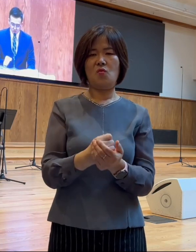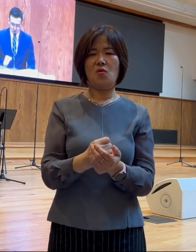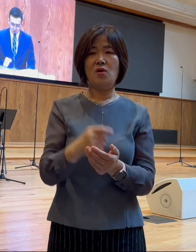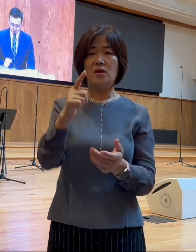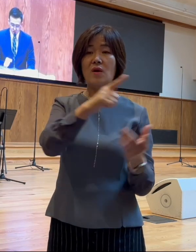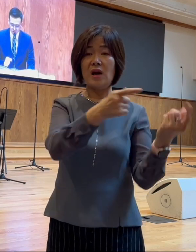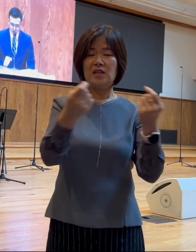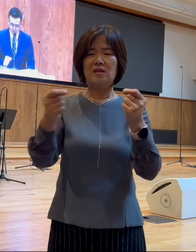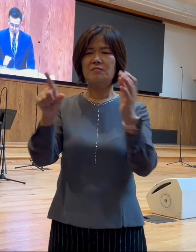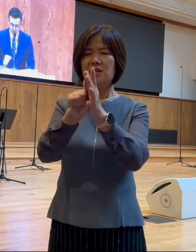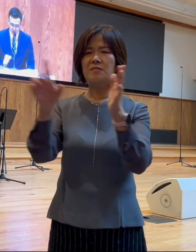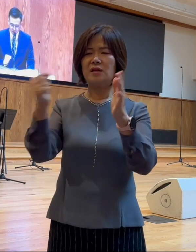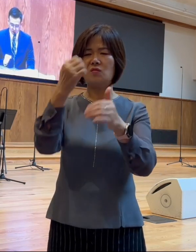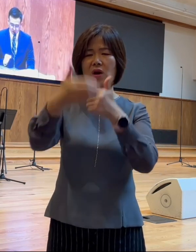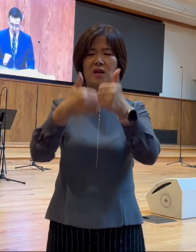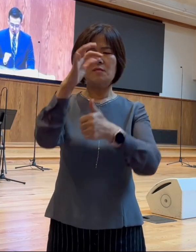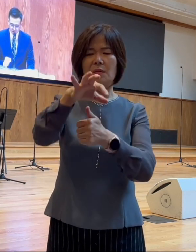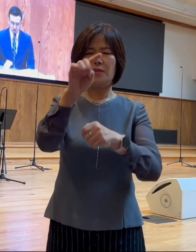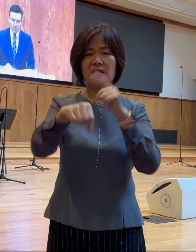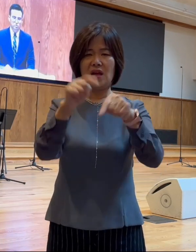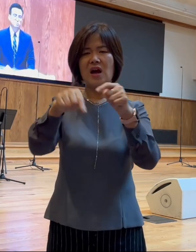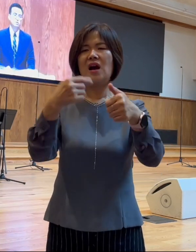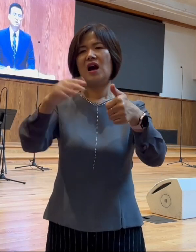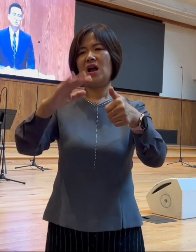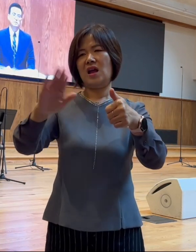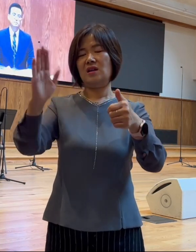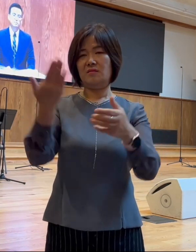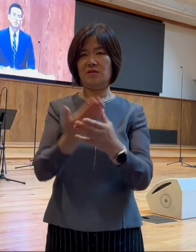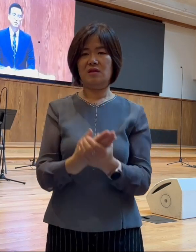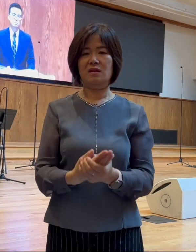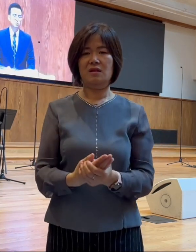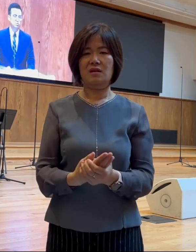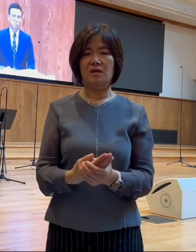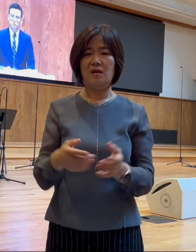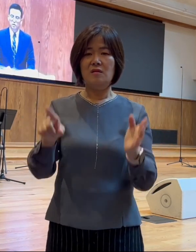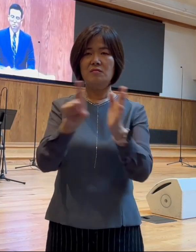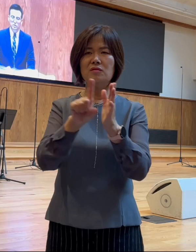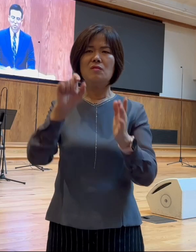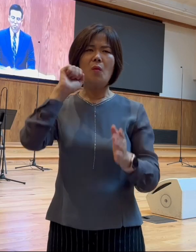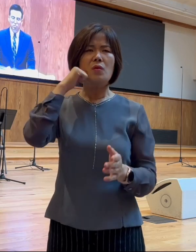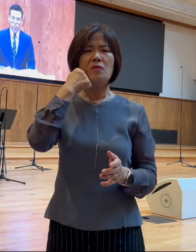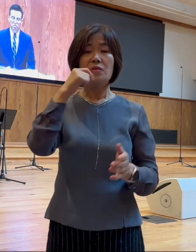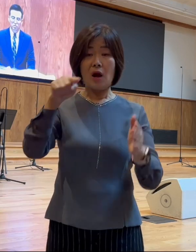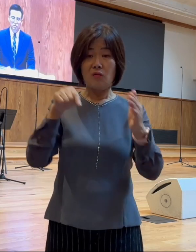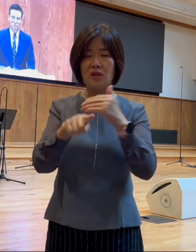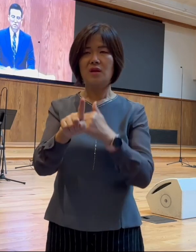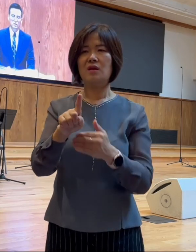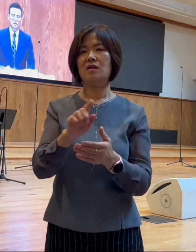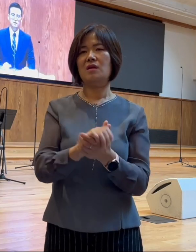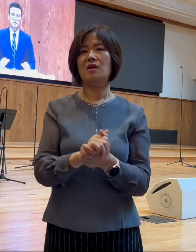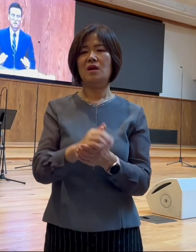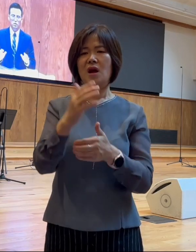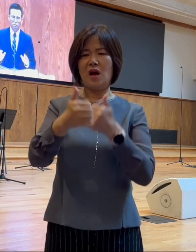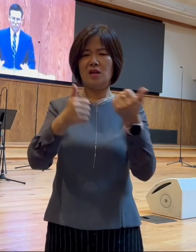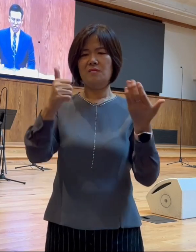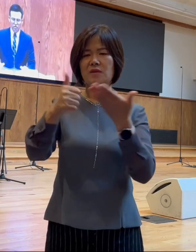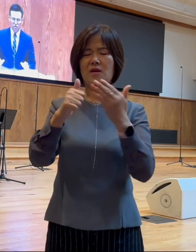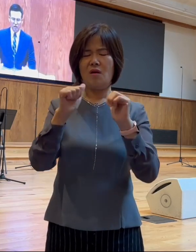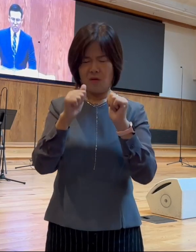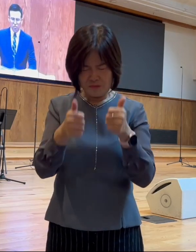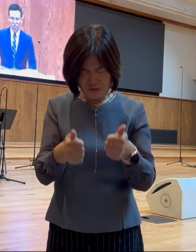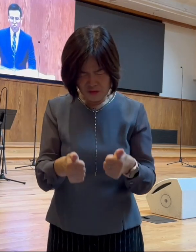이러한 믿음으로 하나님 앞에 나아가야 한다는 것입니다. 믿을 수 없는 가운데서도 하나님께